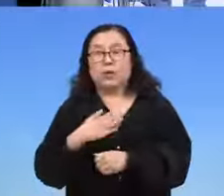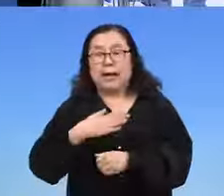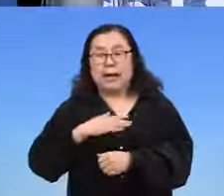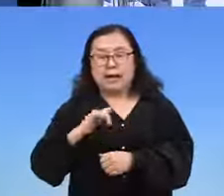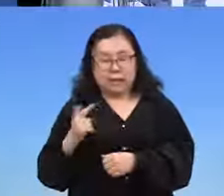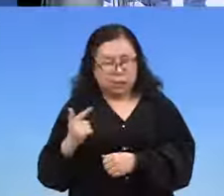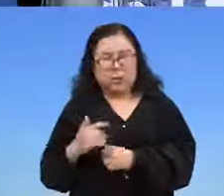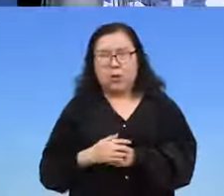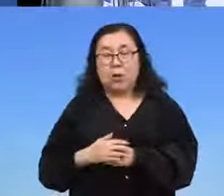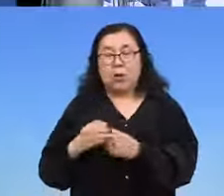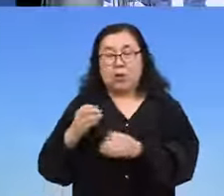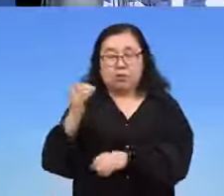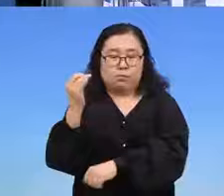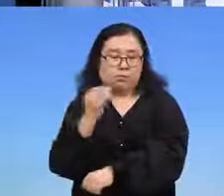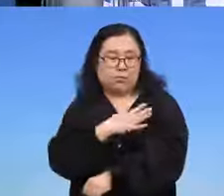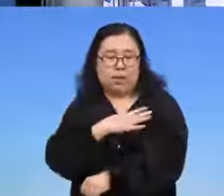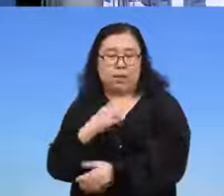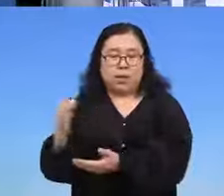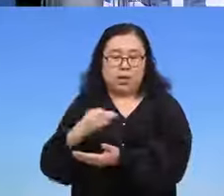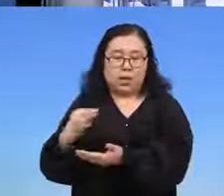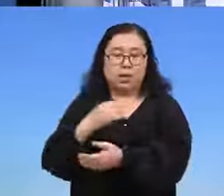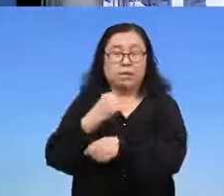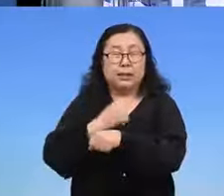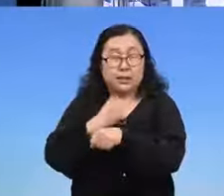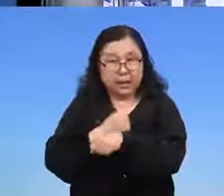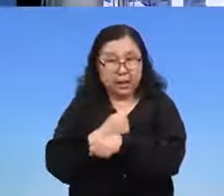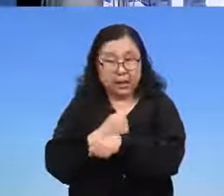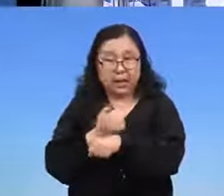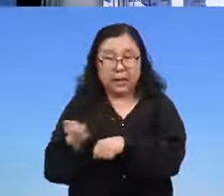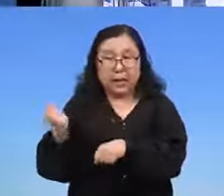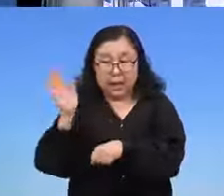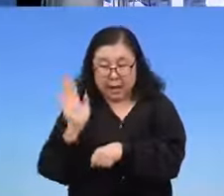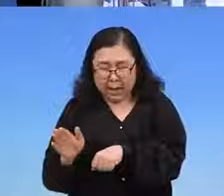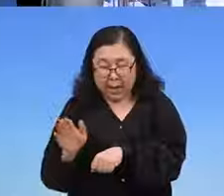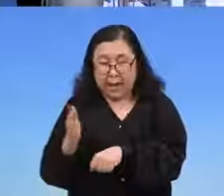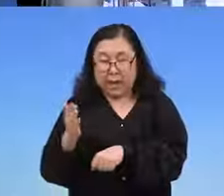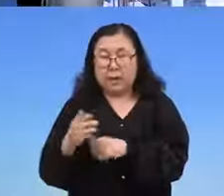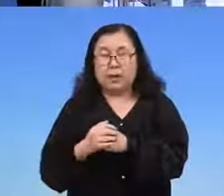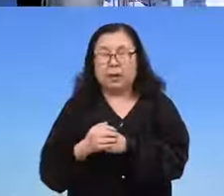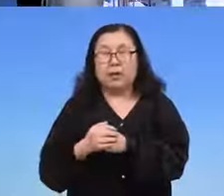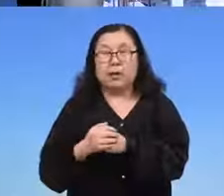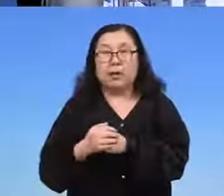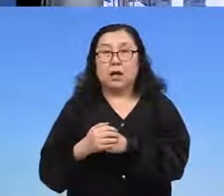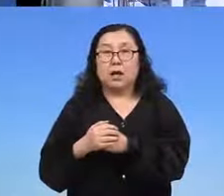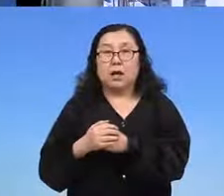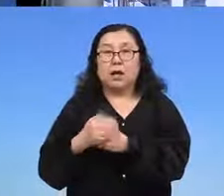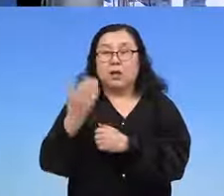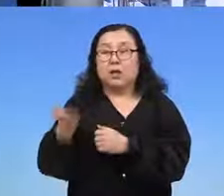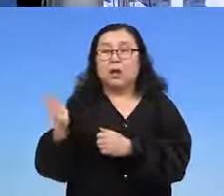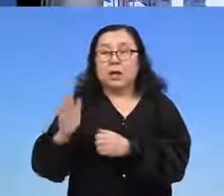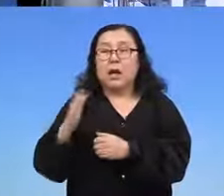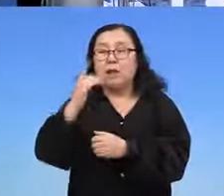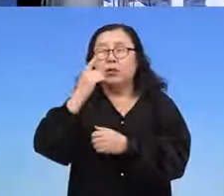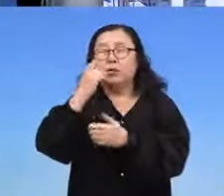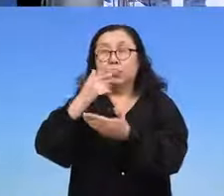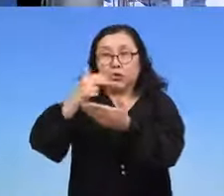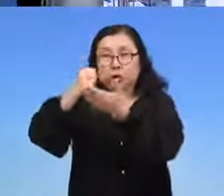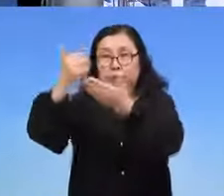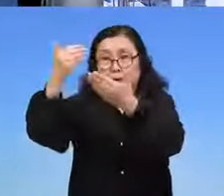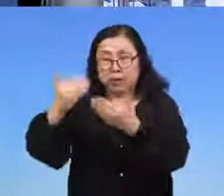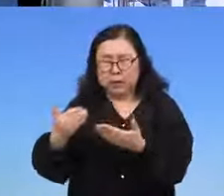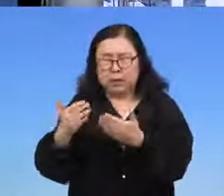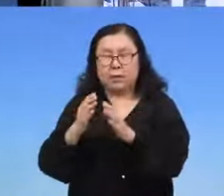헌금할 텐데, 이런 별별 생각을 다 하다가 주님이 주신 사인이 있어서 두렵고 떨리는 마음으로